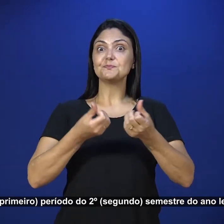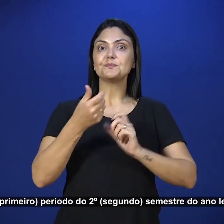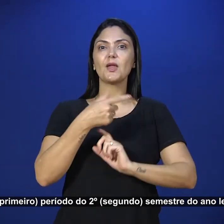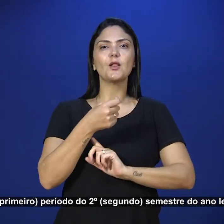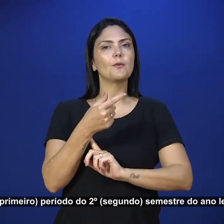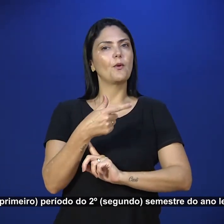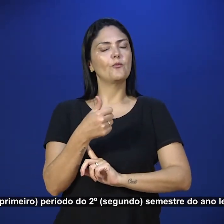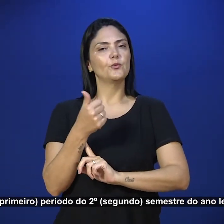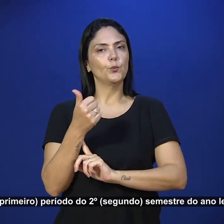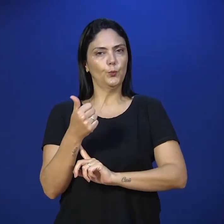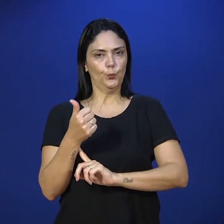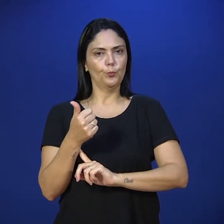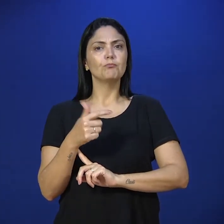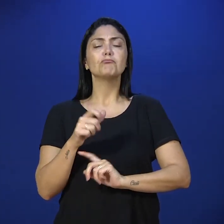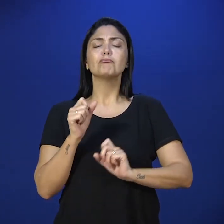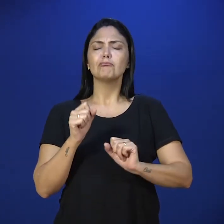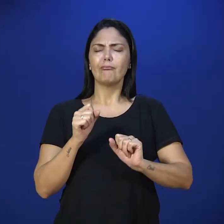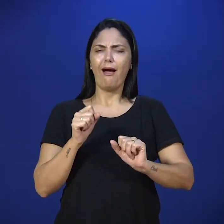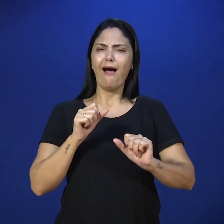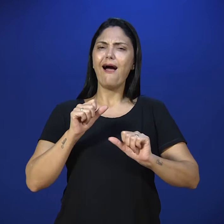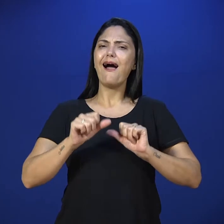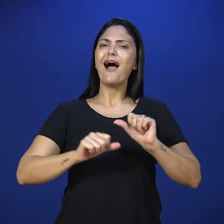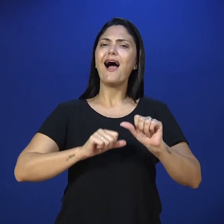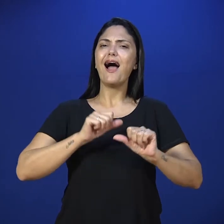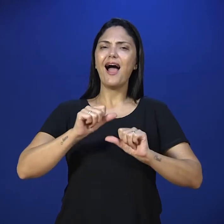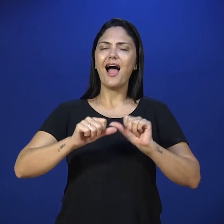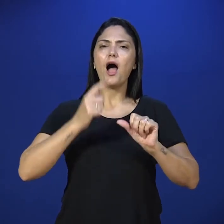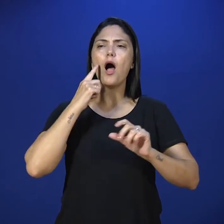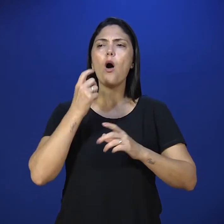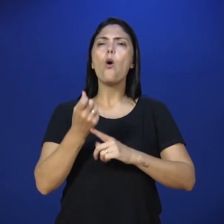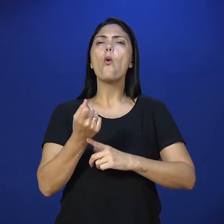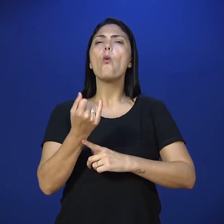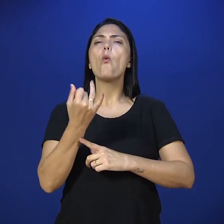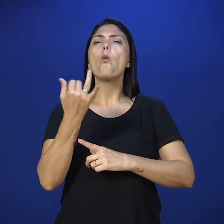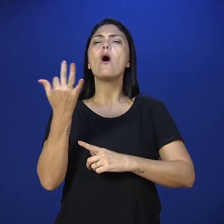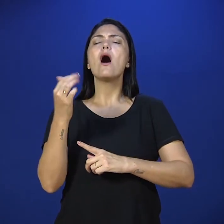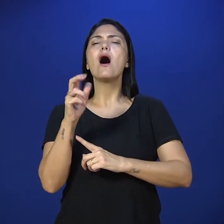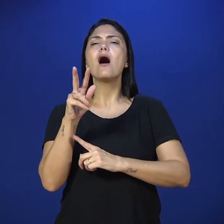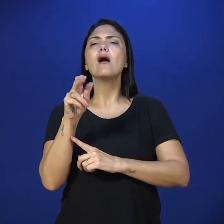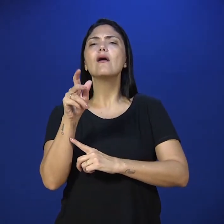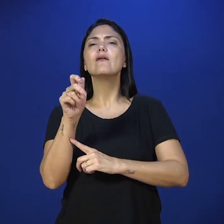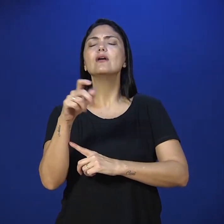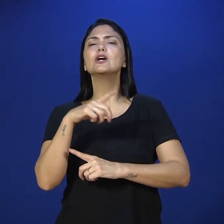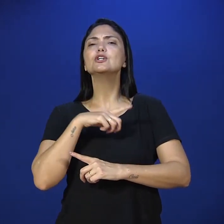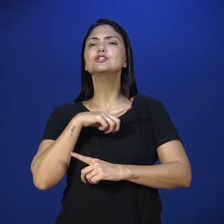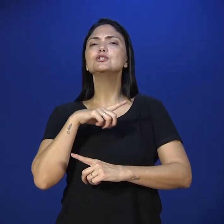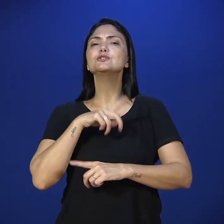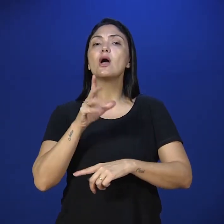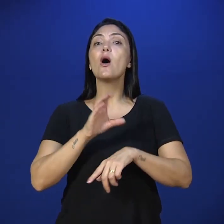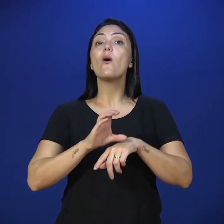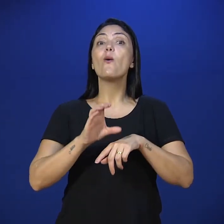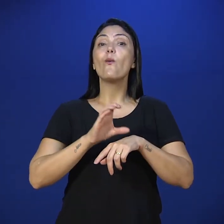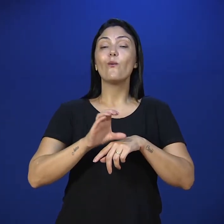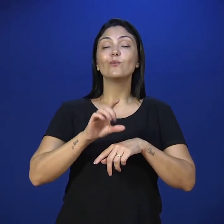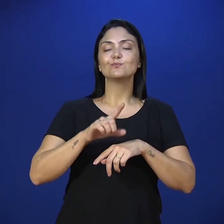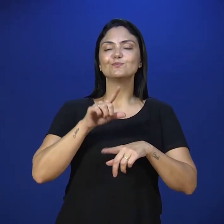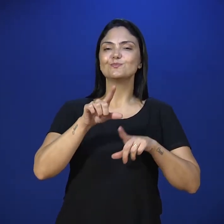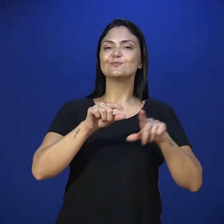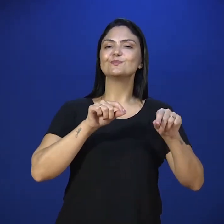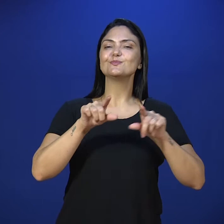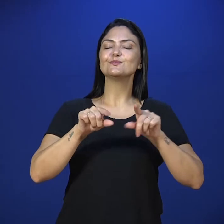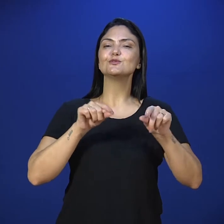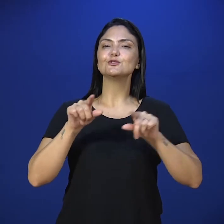de 2021, podendo ser alterados seus quantitativos de vagas disponíveis para o curso ofertado neste